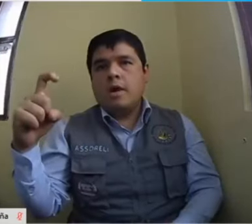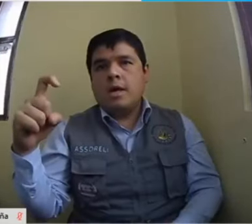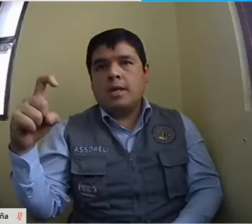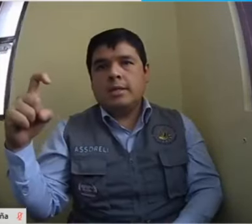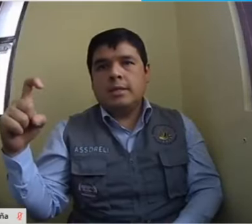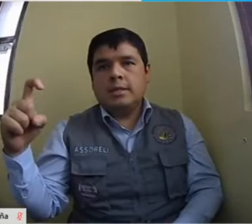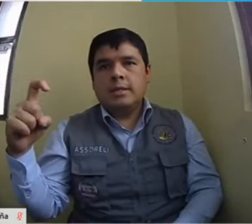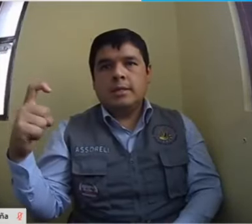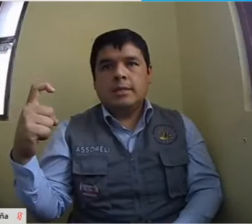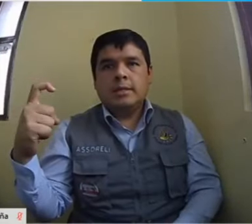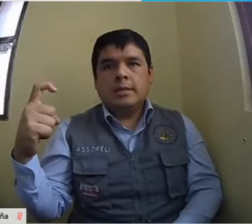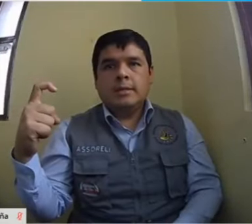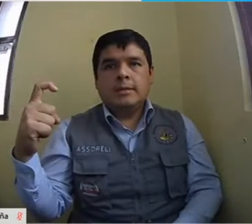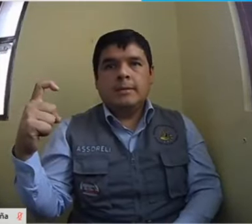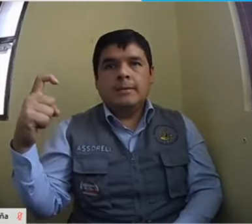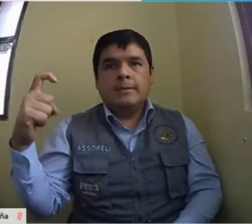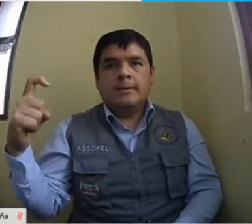o con los dos índices.